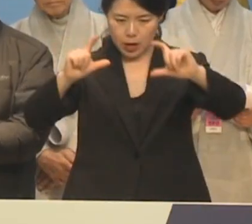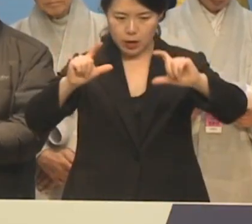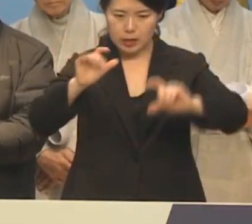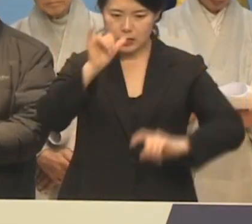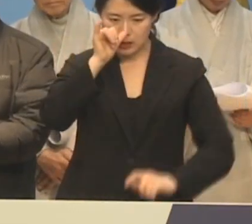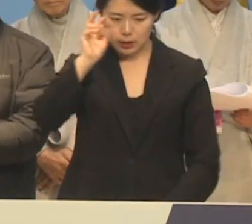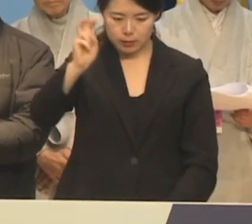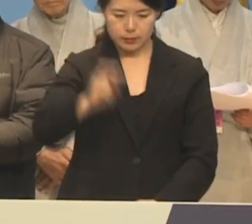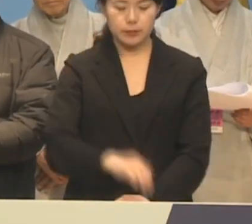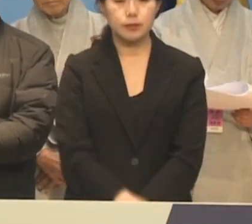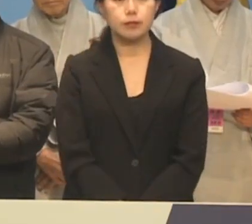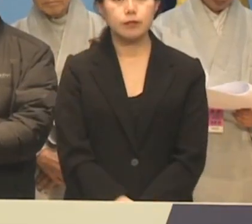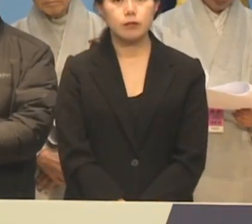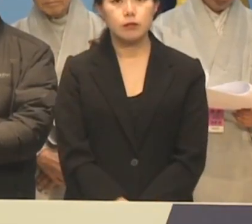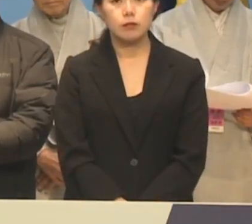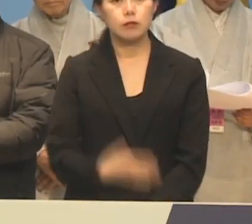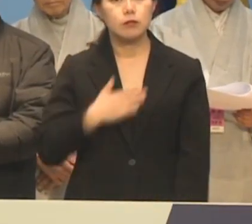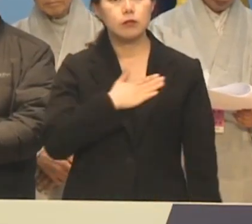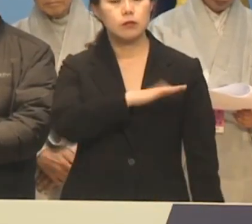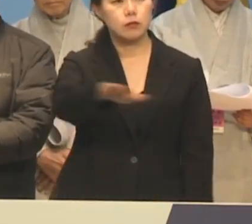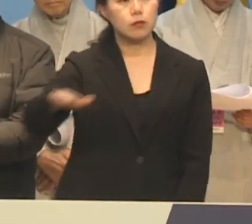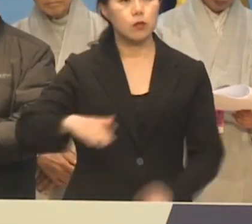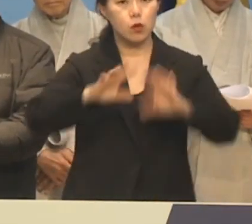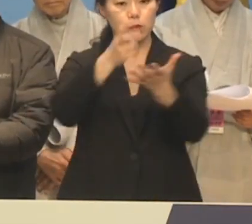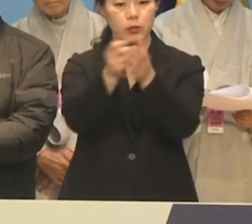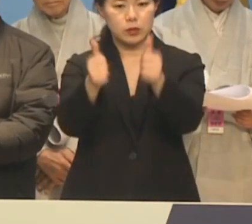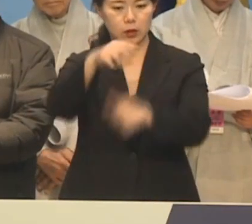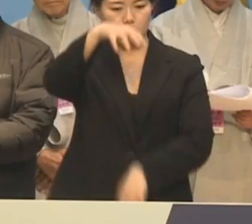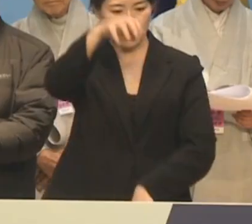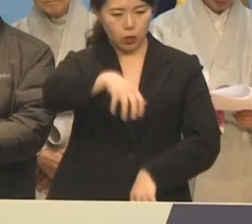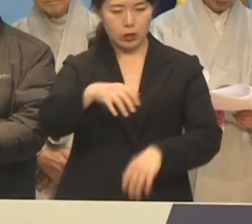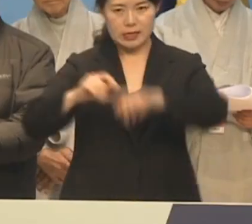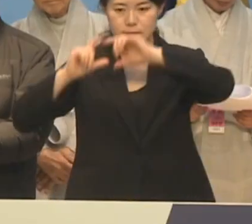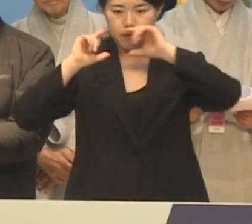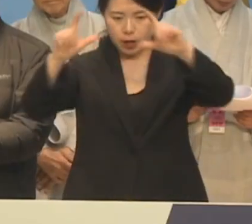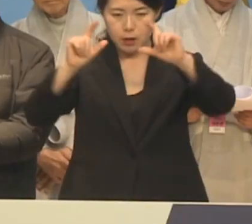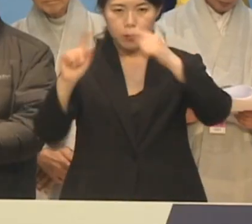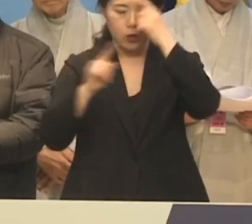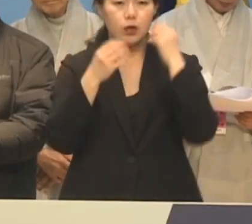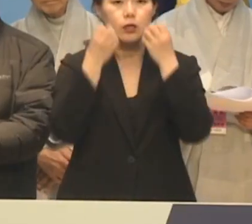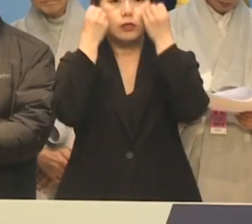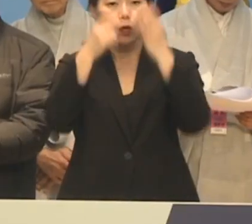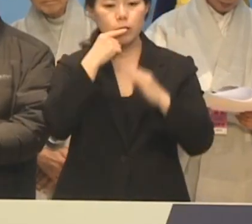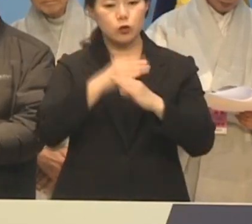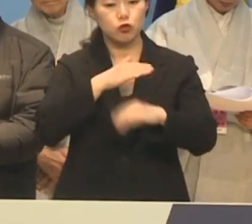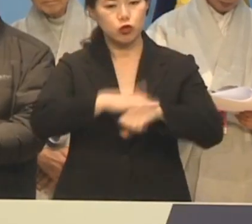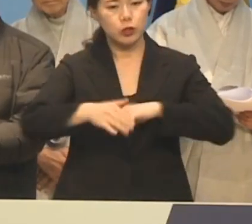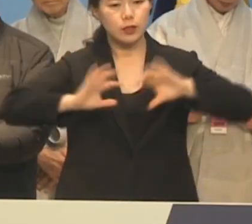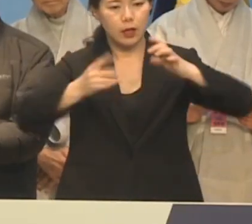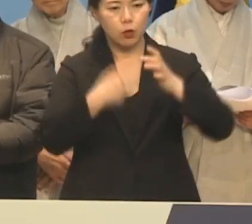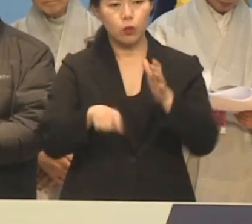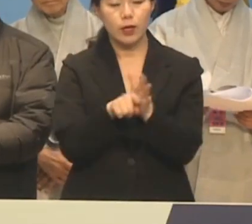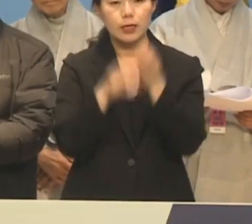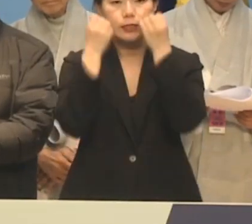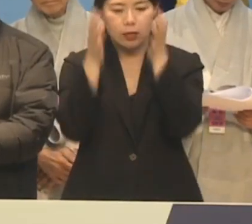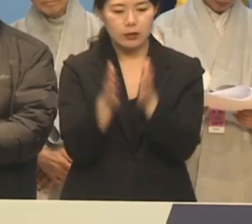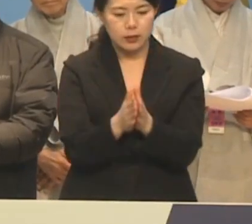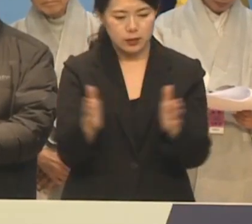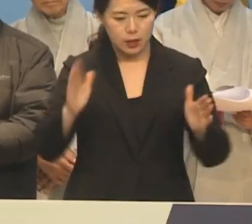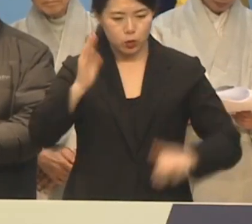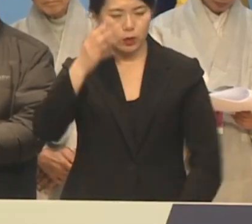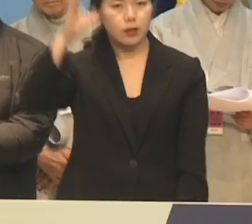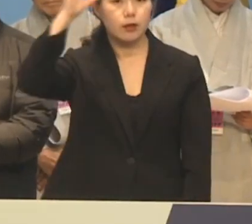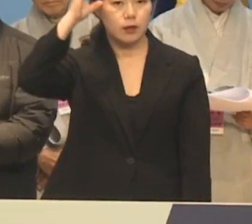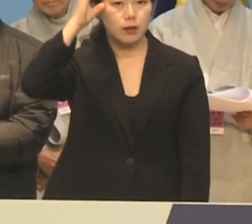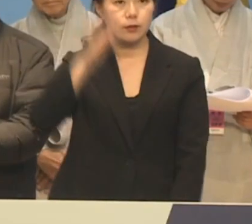확신합니다. 우리는 헌재의 심판은 새로운 민주공화국을 향한 새 출발점이 될